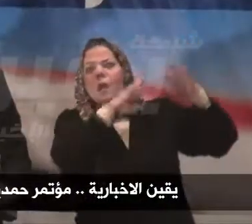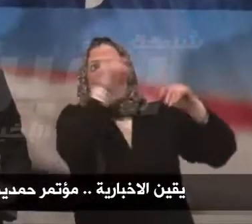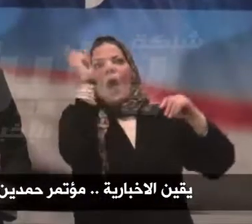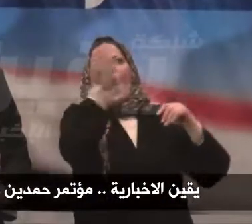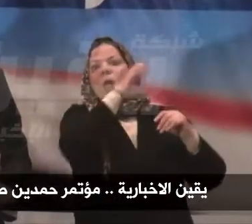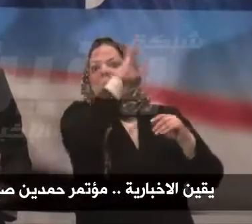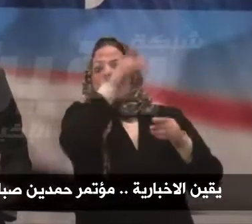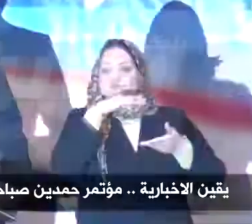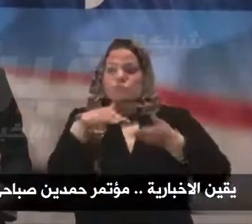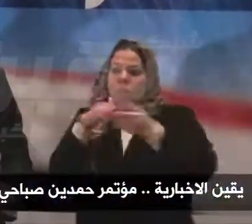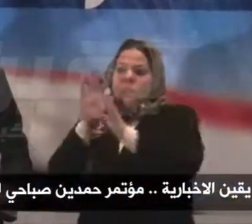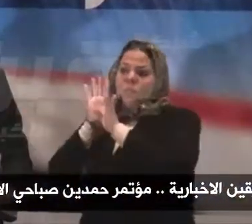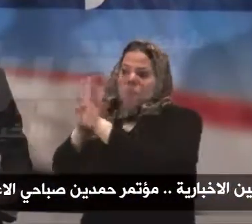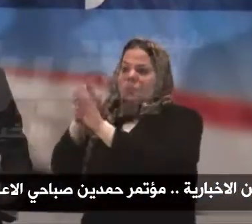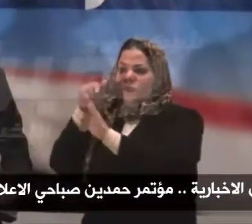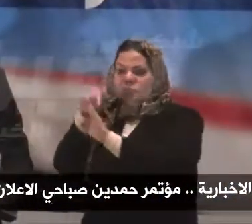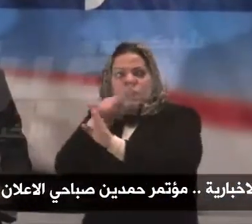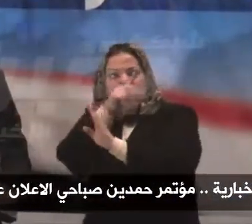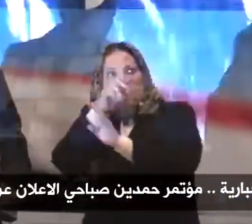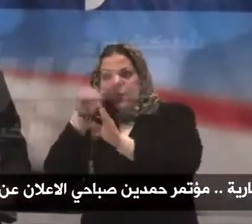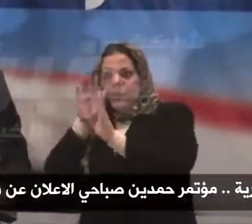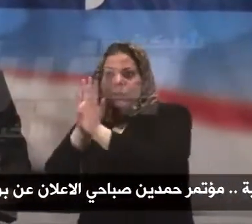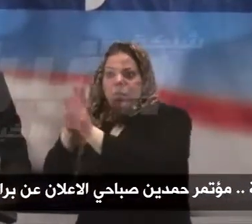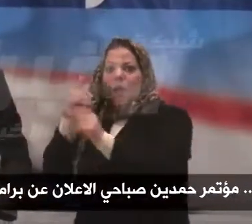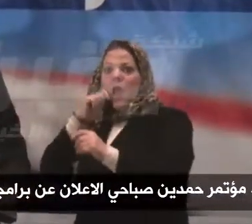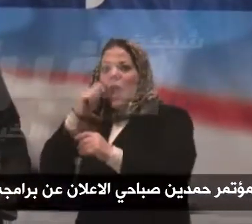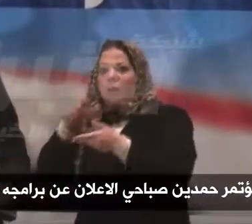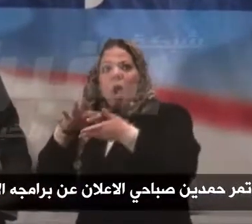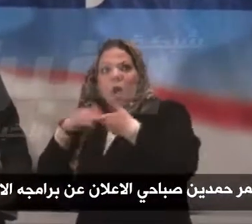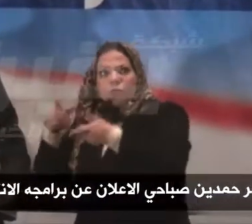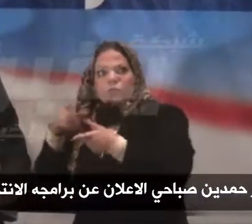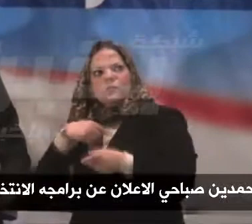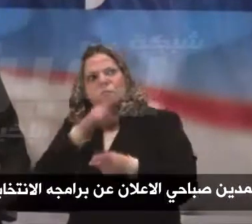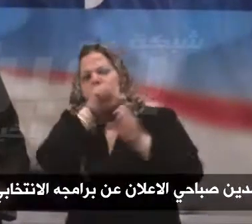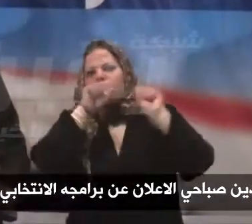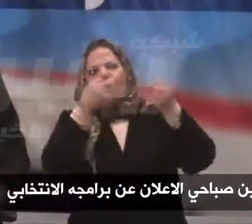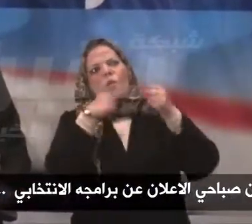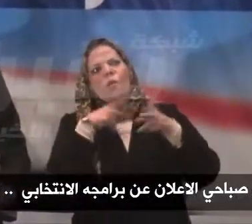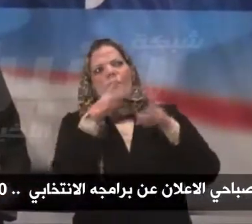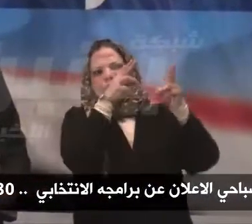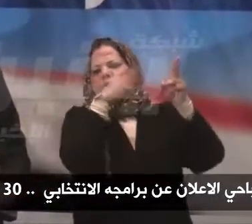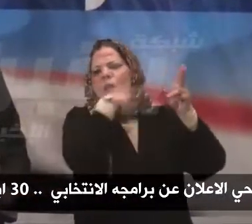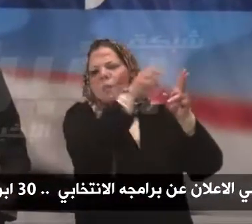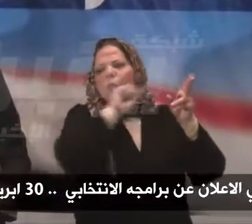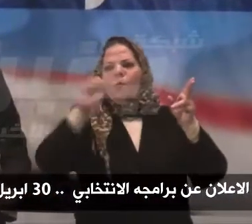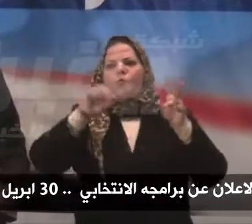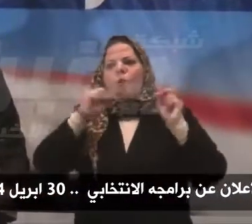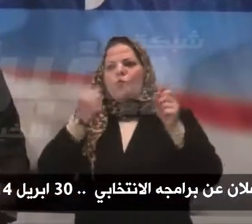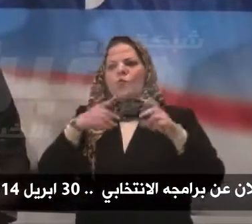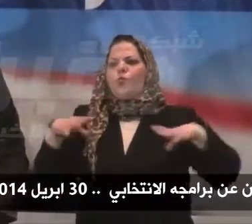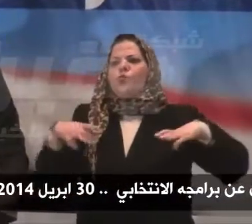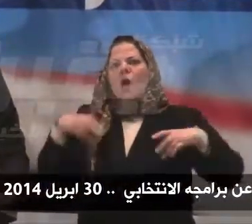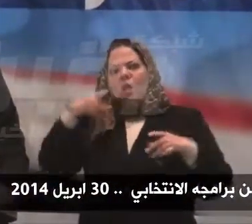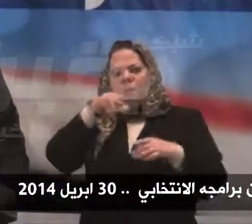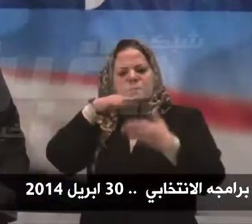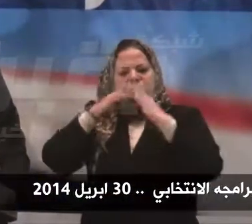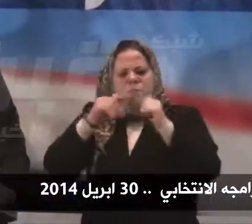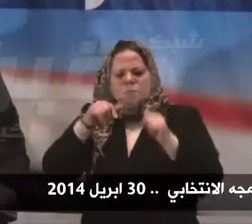خلال استراتيجية خارجية شاملة قائمة على دور أوسع لوزارة الخارجية